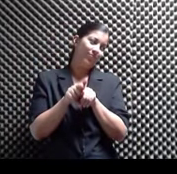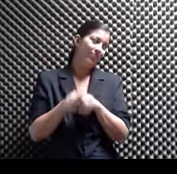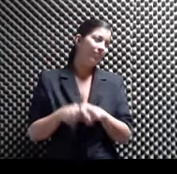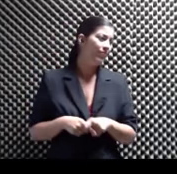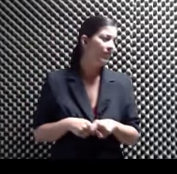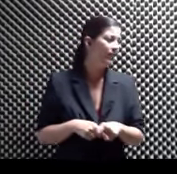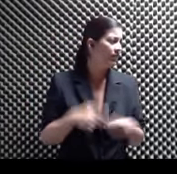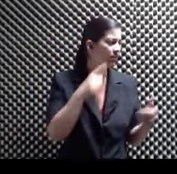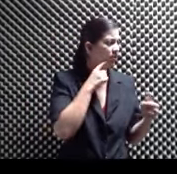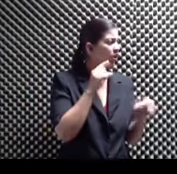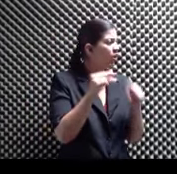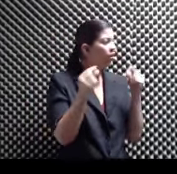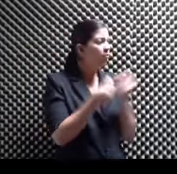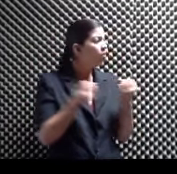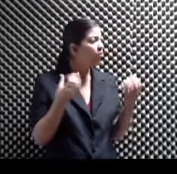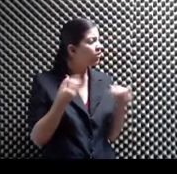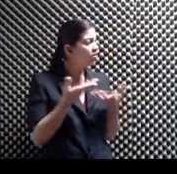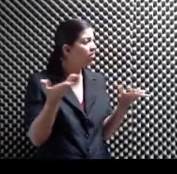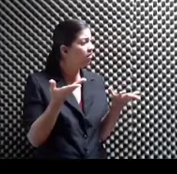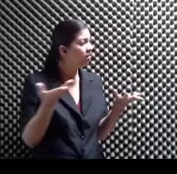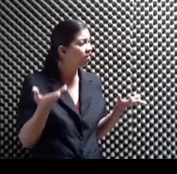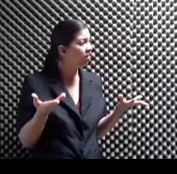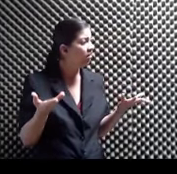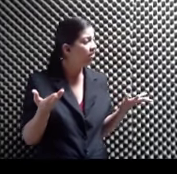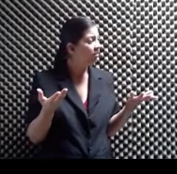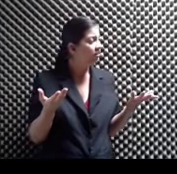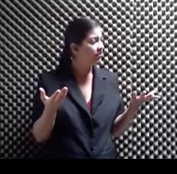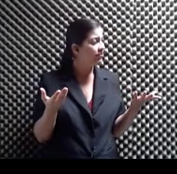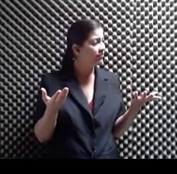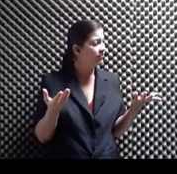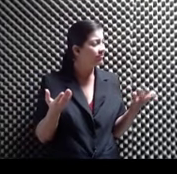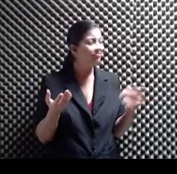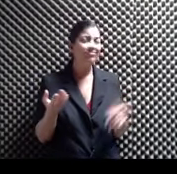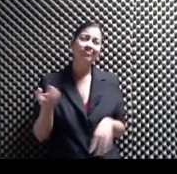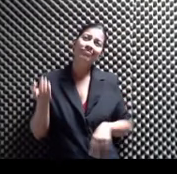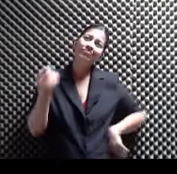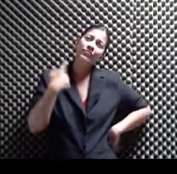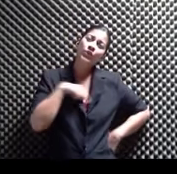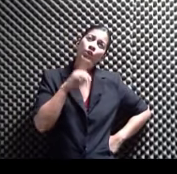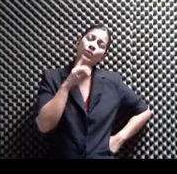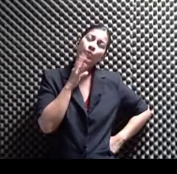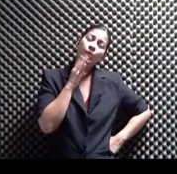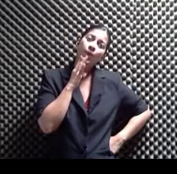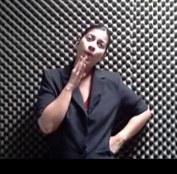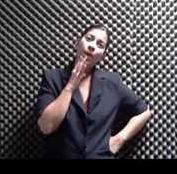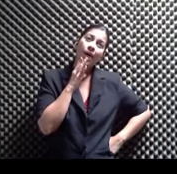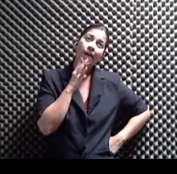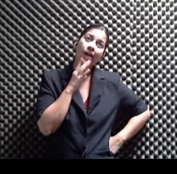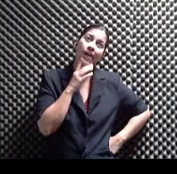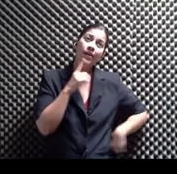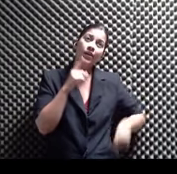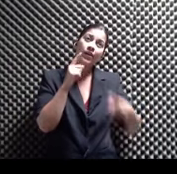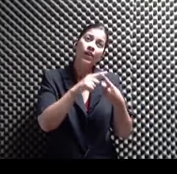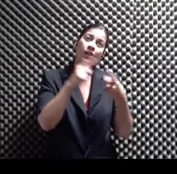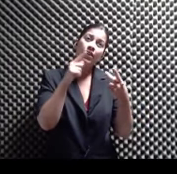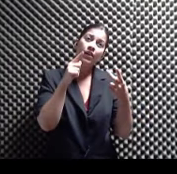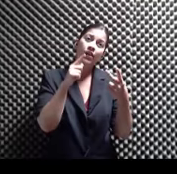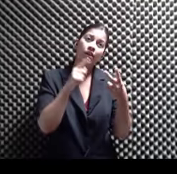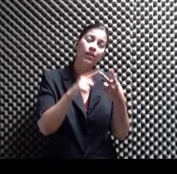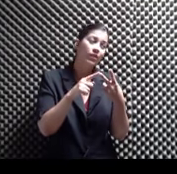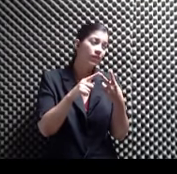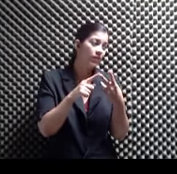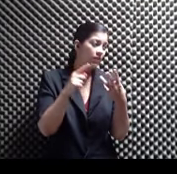Así es. Mire, ¿y cuántos son en el grupo como tal? ¿Sí? Por lo menos para esta. Somos, mira, te los voy a decir. Ajá. Yusef Soto